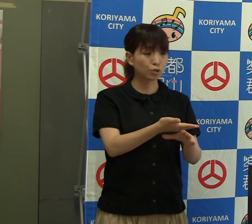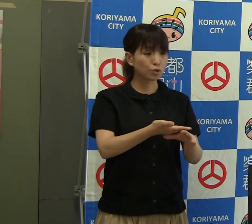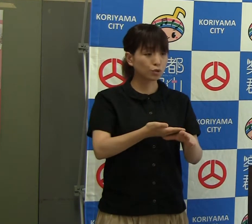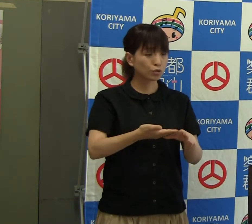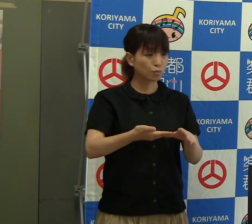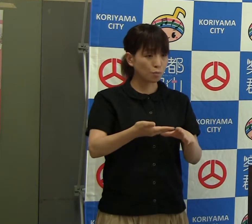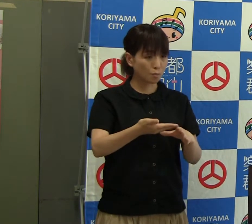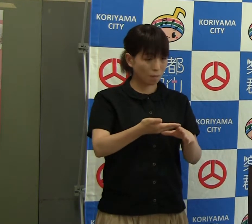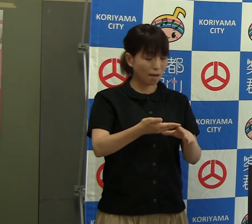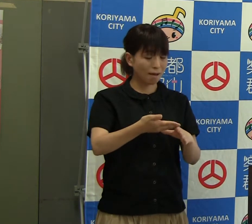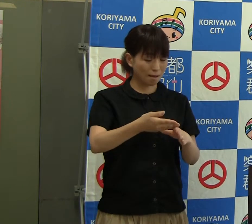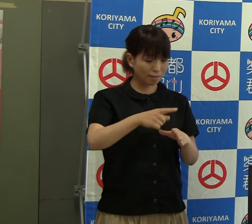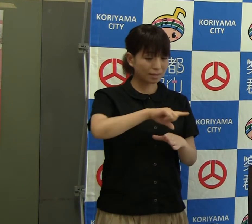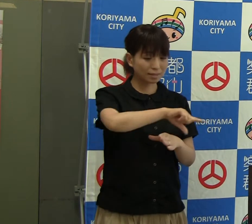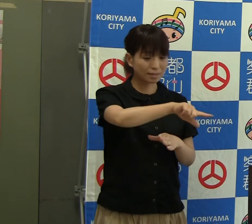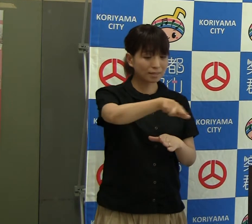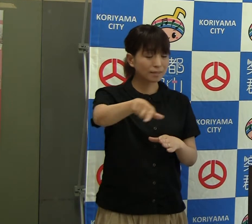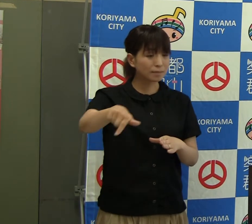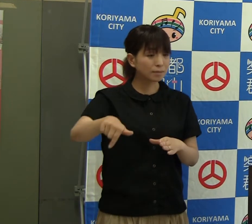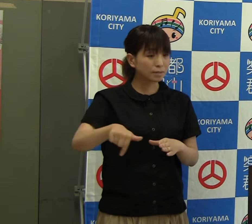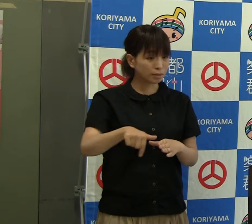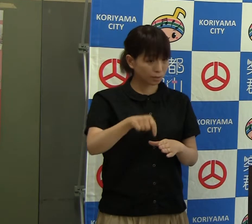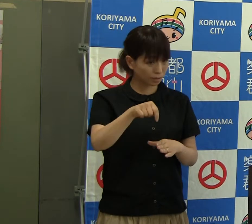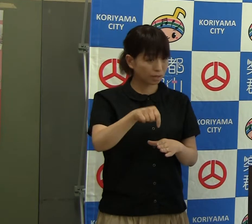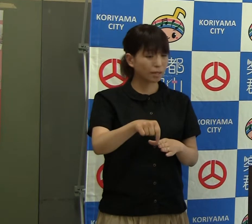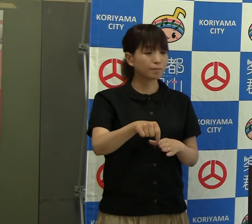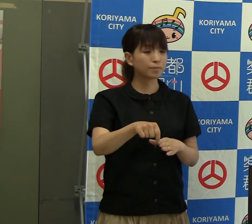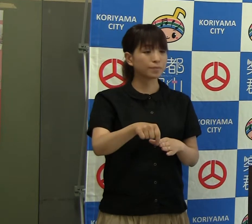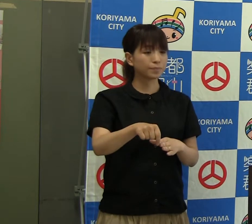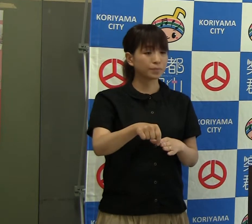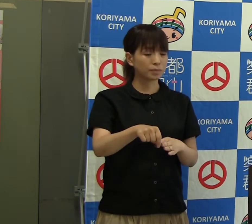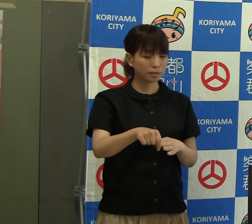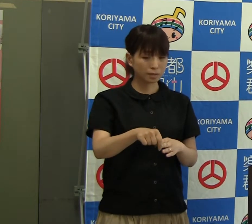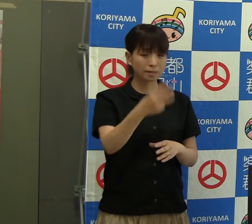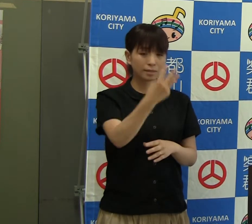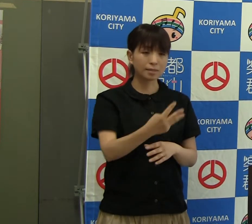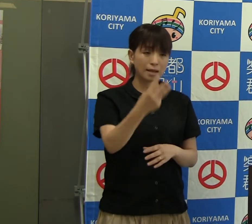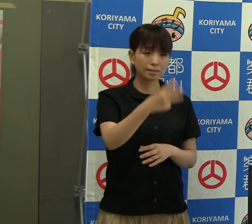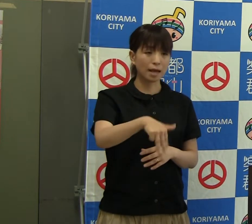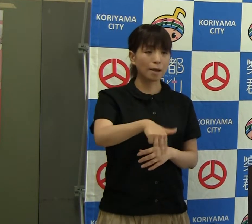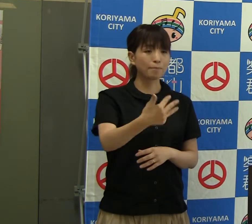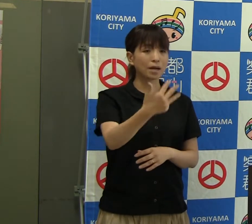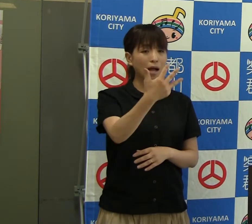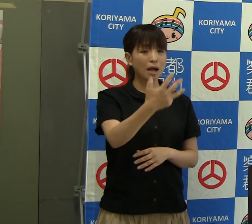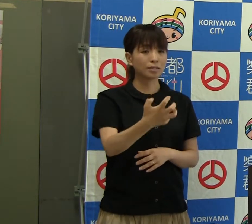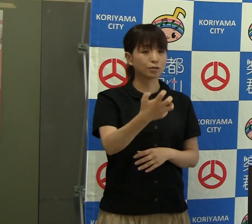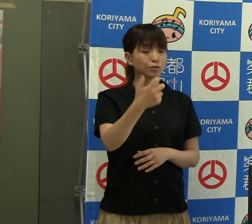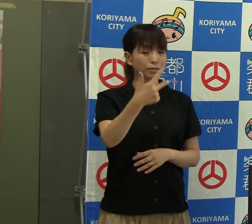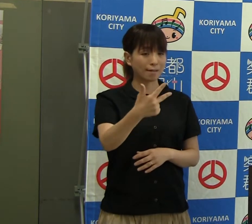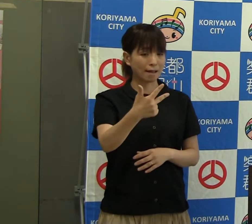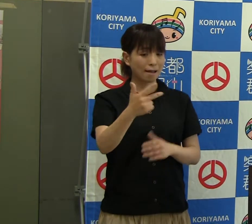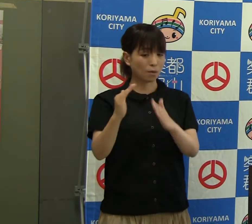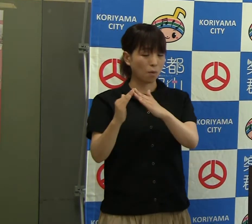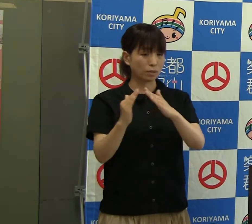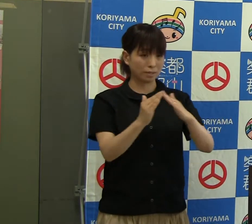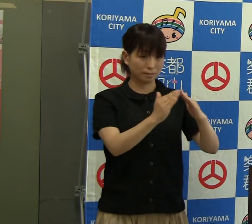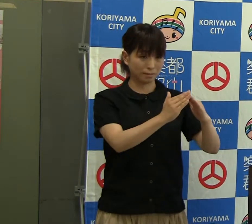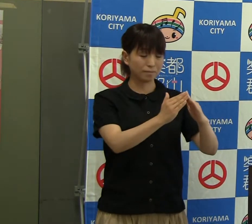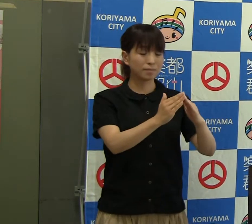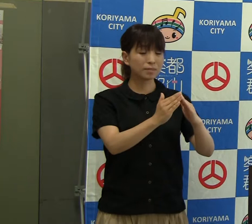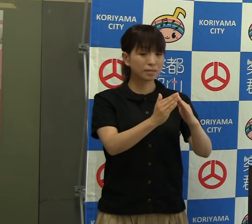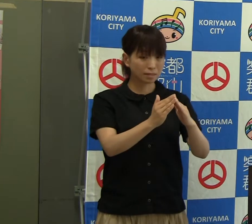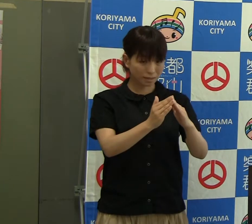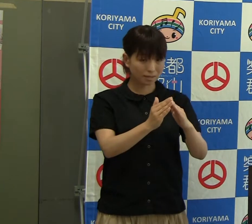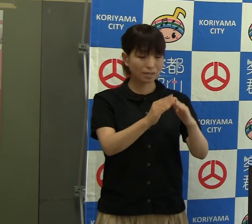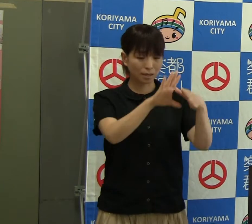沼に近隣いたします全体で3887世帯の方々に